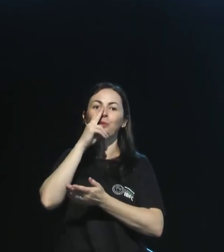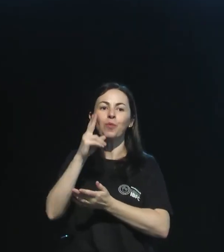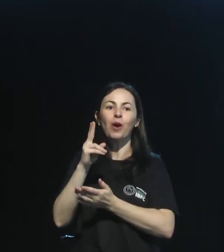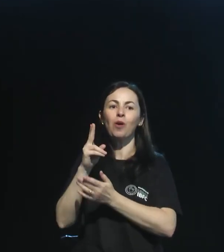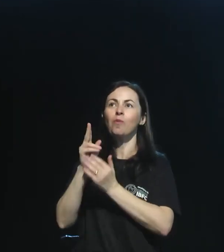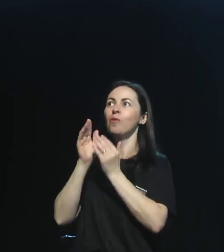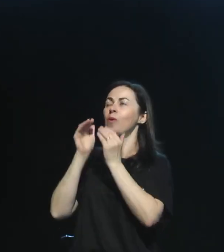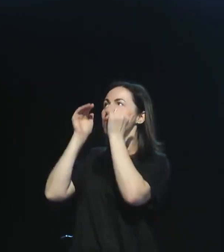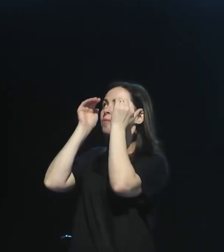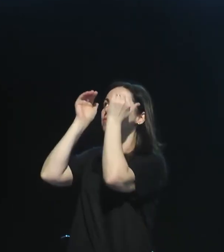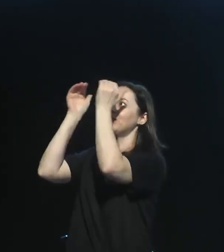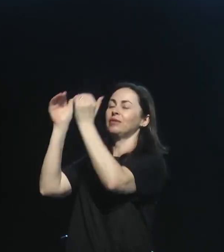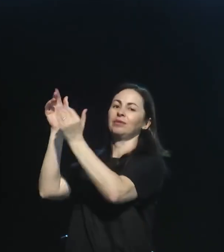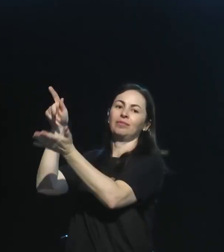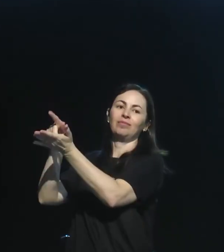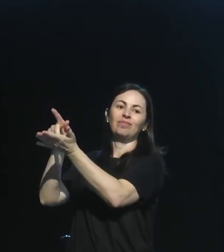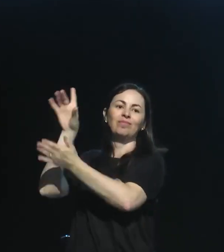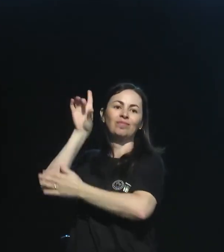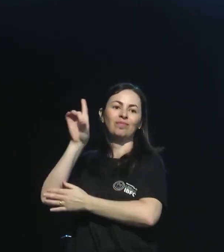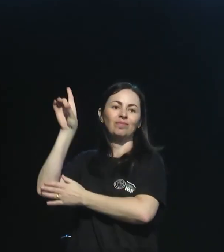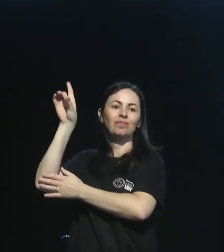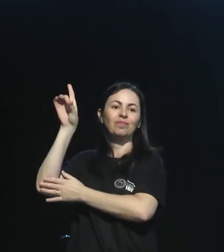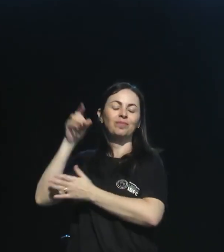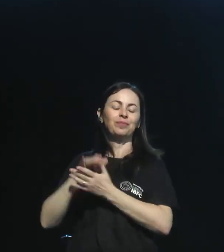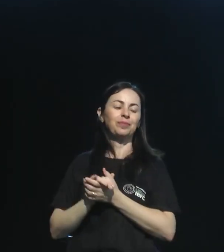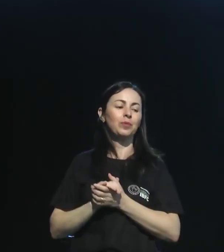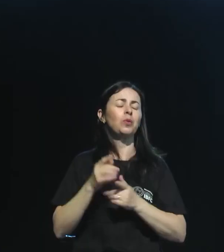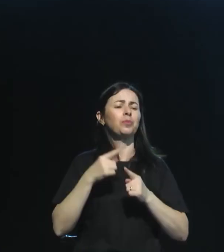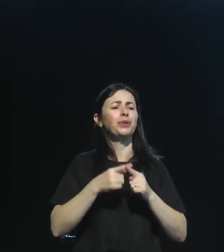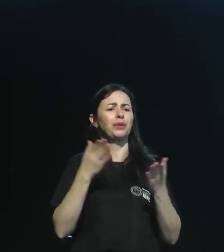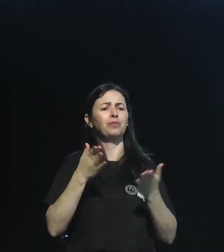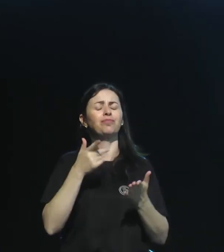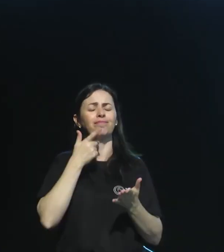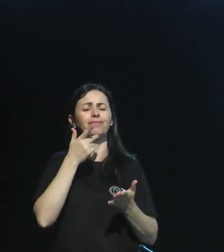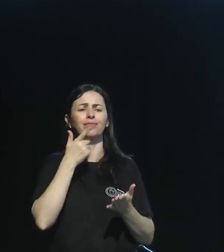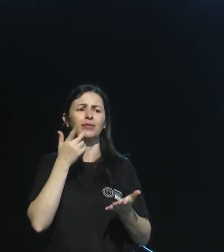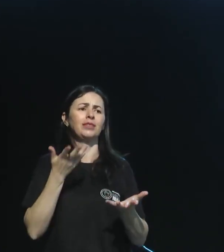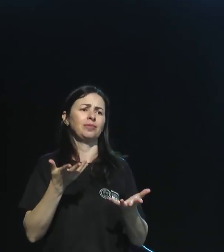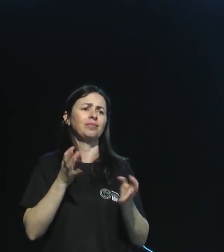Deus. Porque, gente, vamos ser honestos.